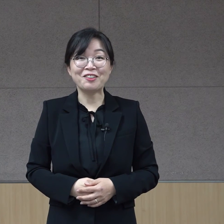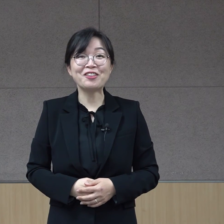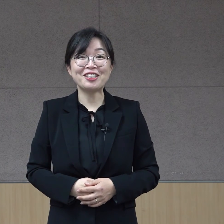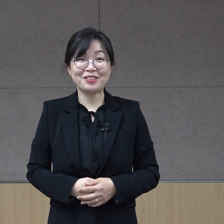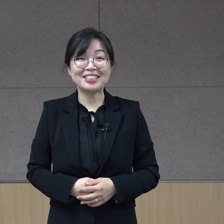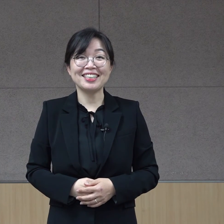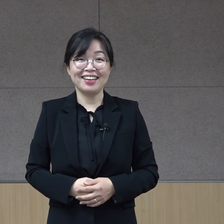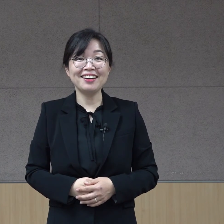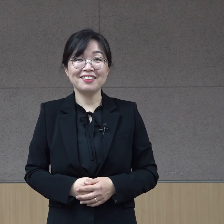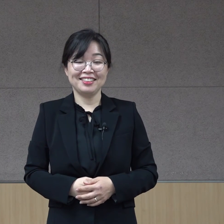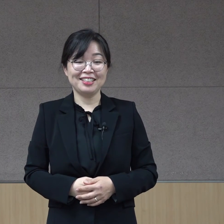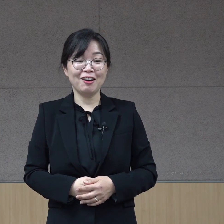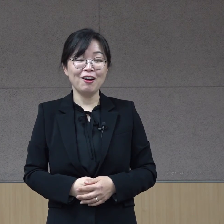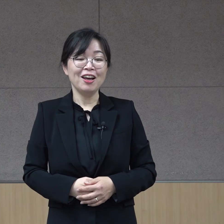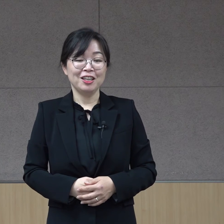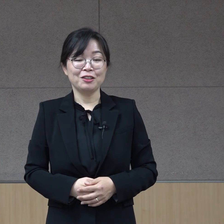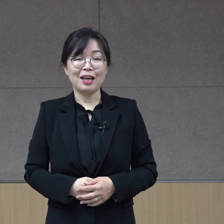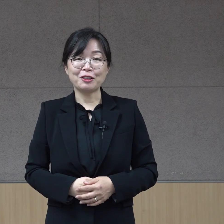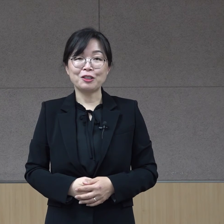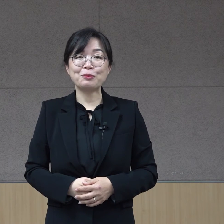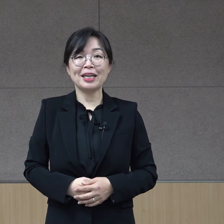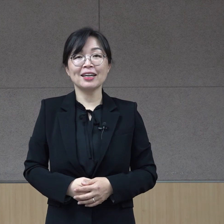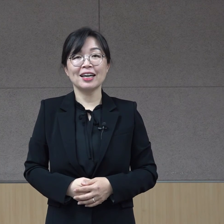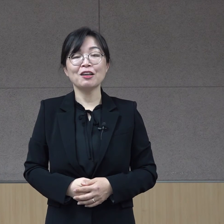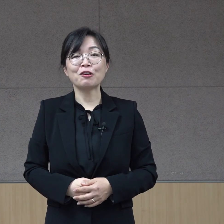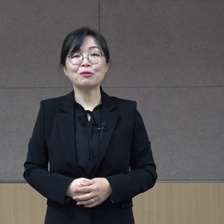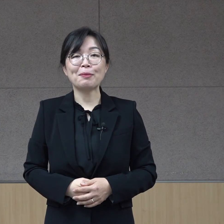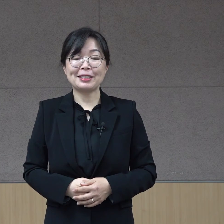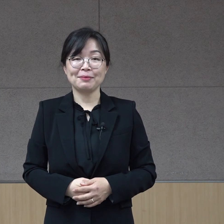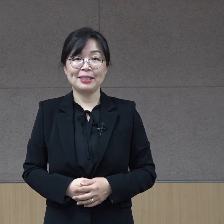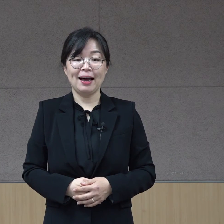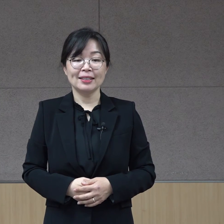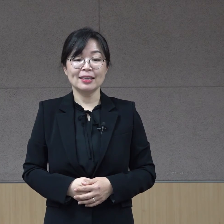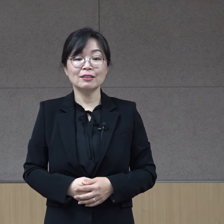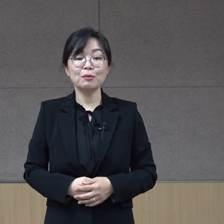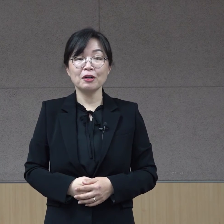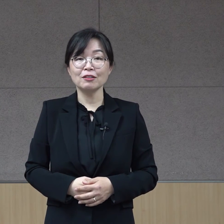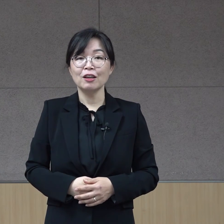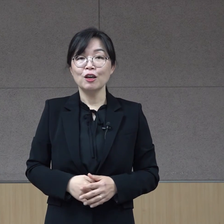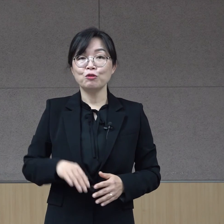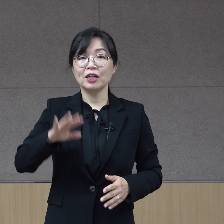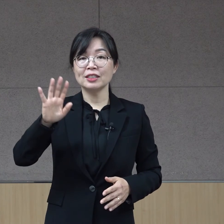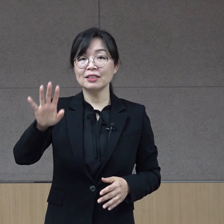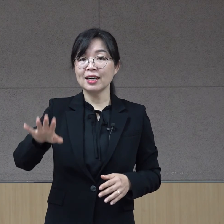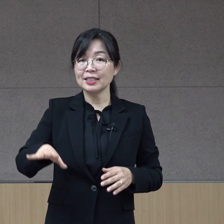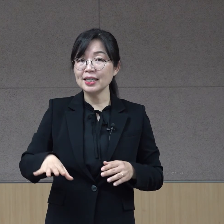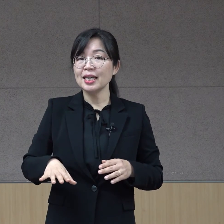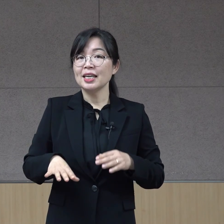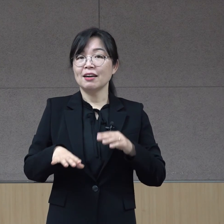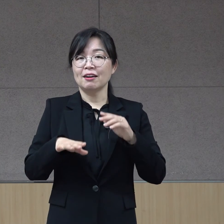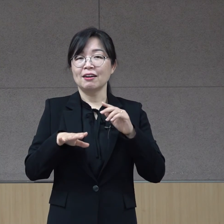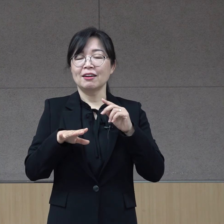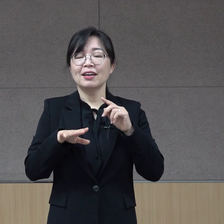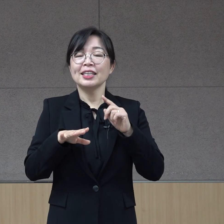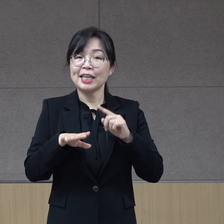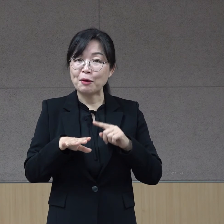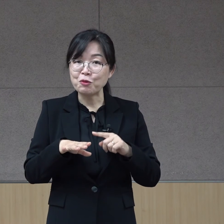연구할 수도 있잖아요. 그래서 이런 단어를 좀 잠깐 언급해 봤습니다. 자, 그러면 우리가 지금까지